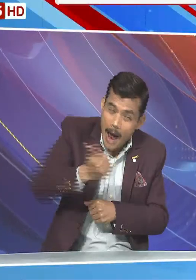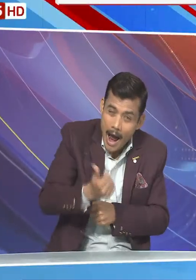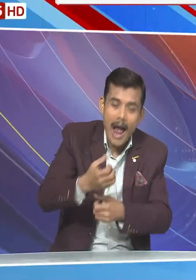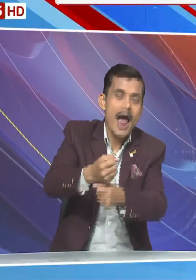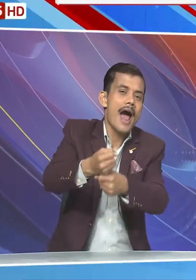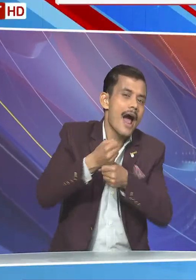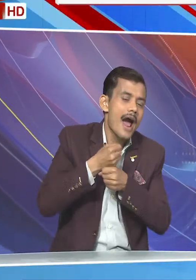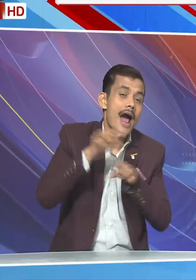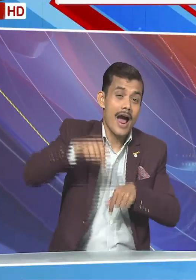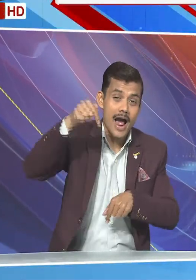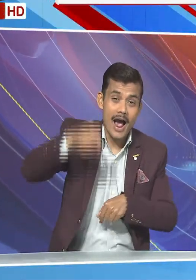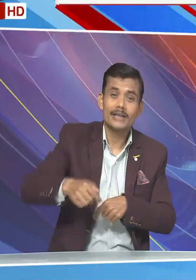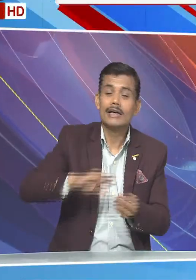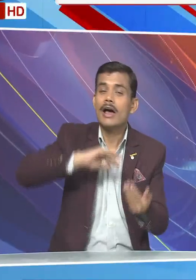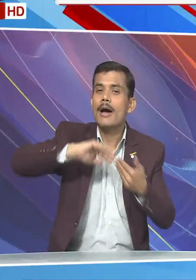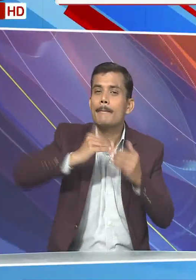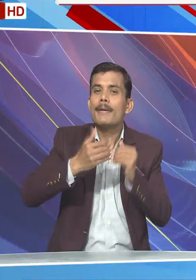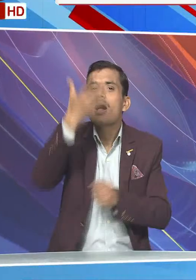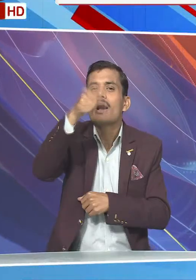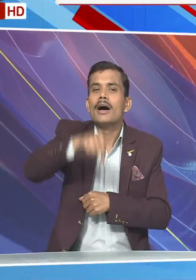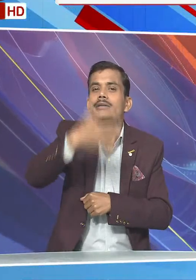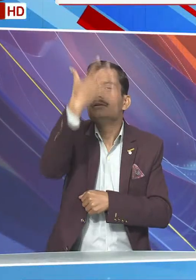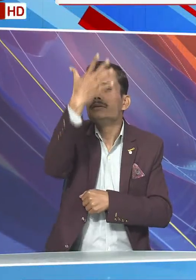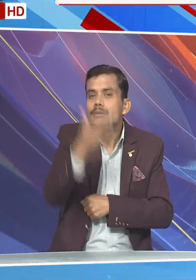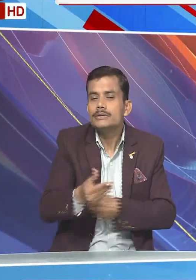मैच आज शाम शुरू होगा।